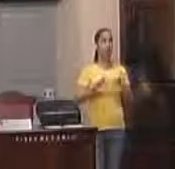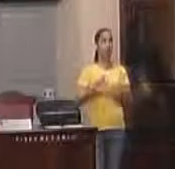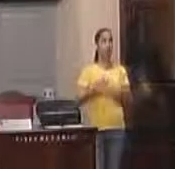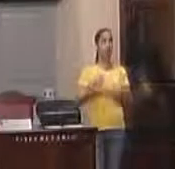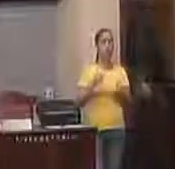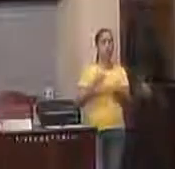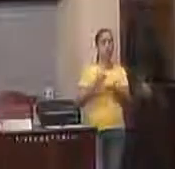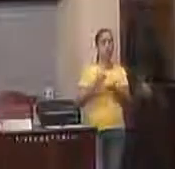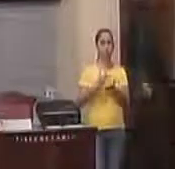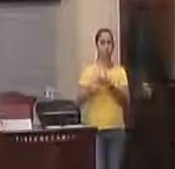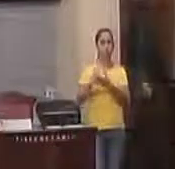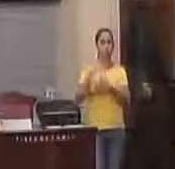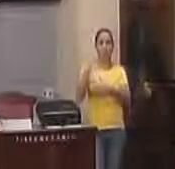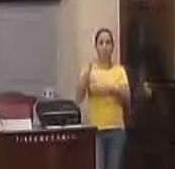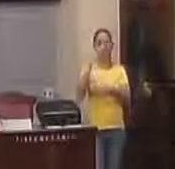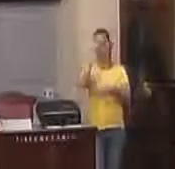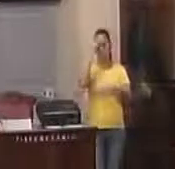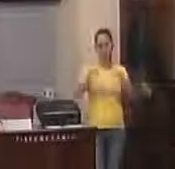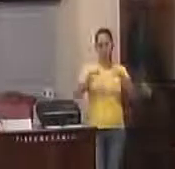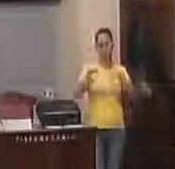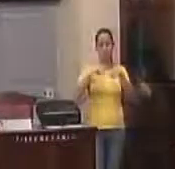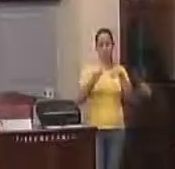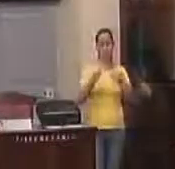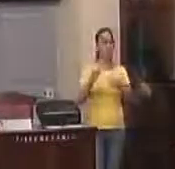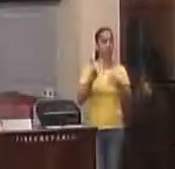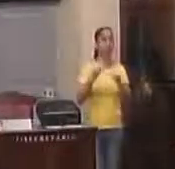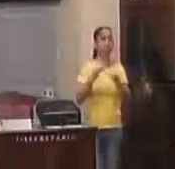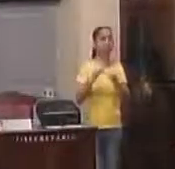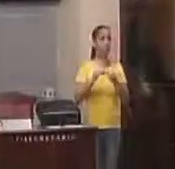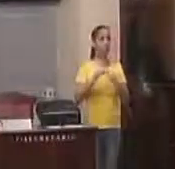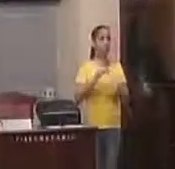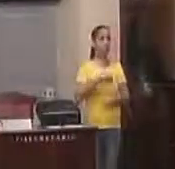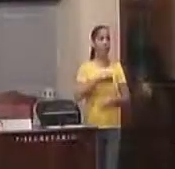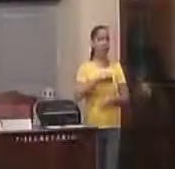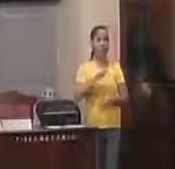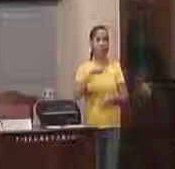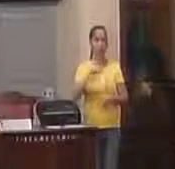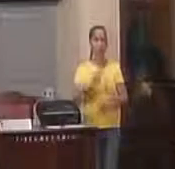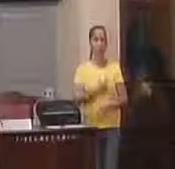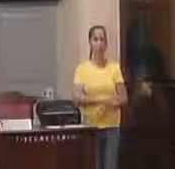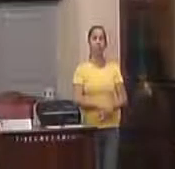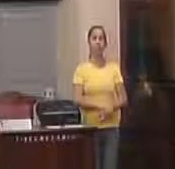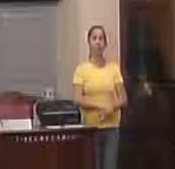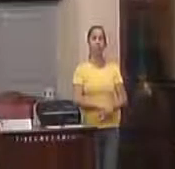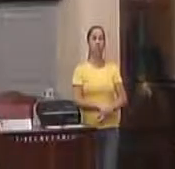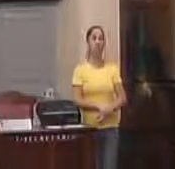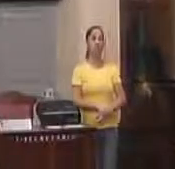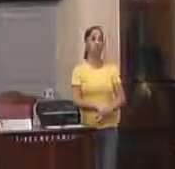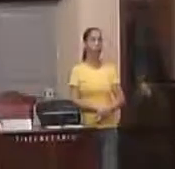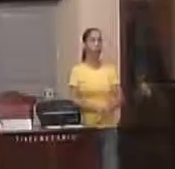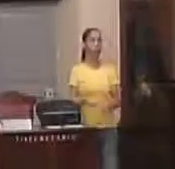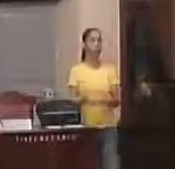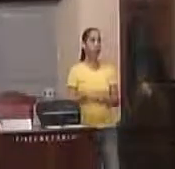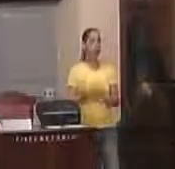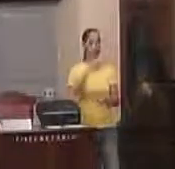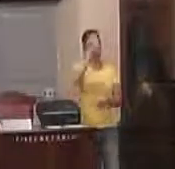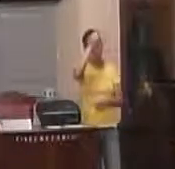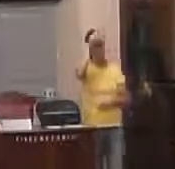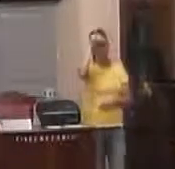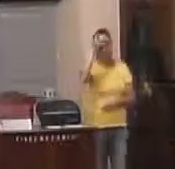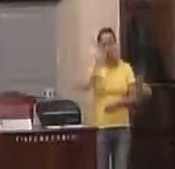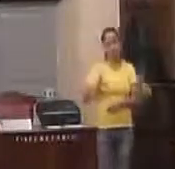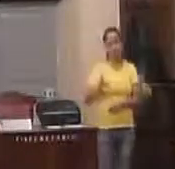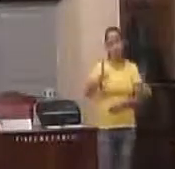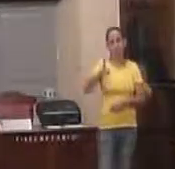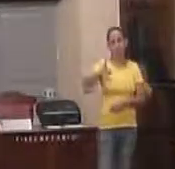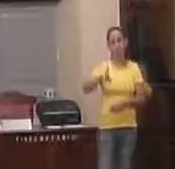empregar mais pessoas e a gente não ter como arcar com essa folha de pagamento depois, né? Então, assim, o prefeito vem